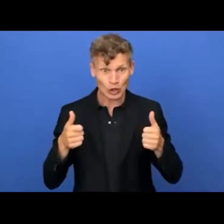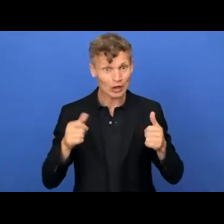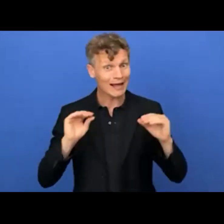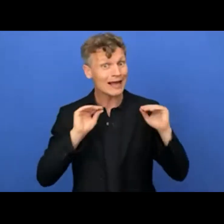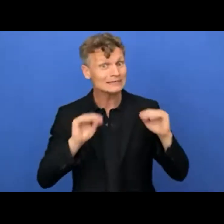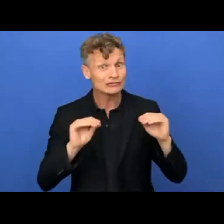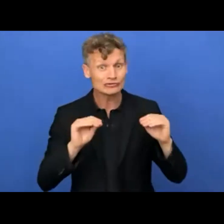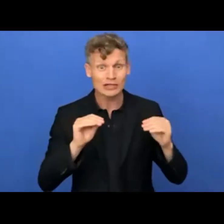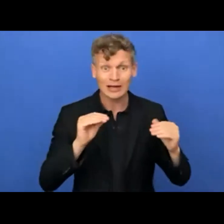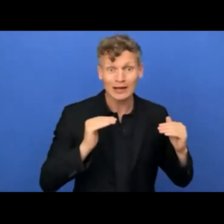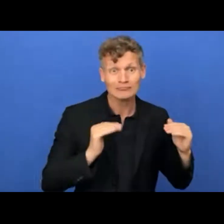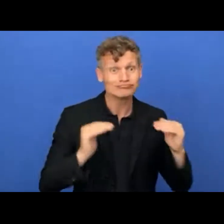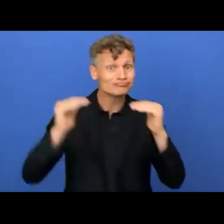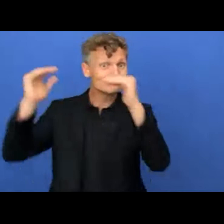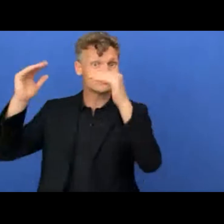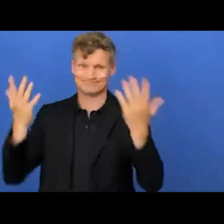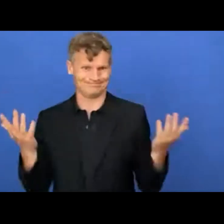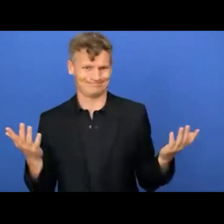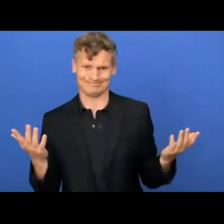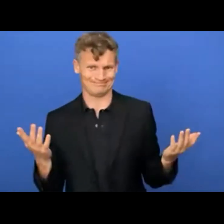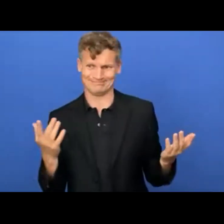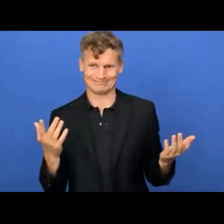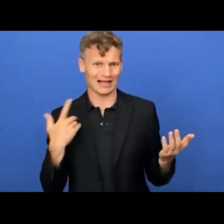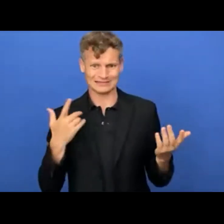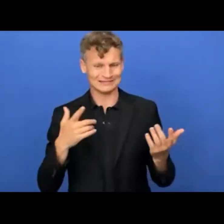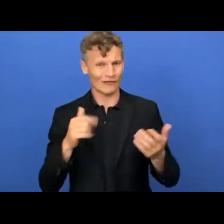leur éducation. Qui plus est,